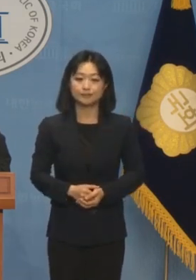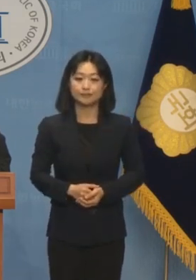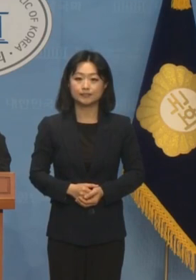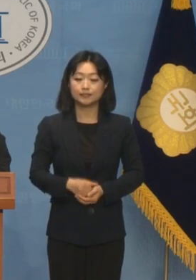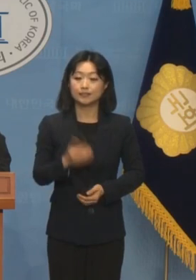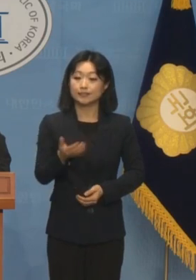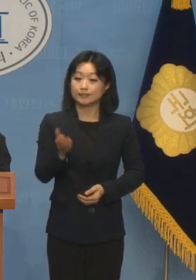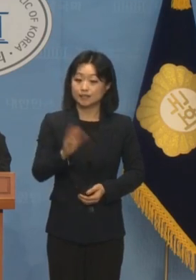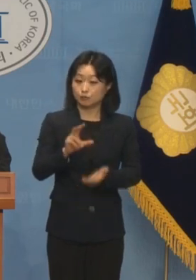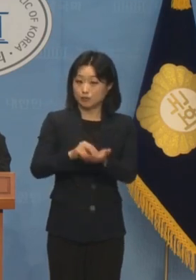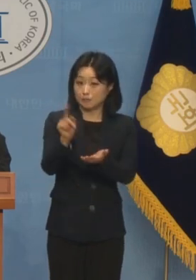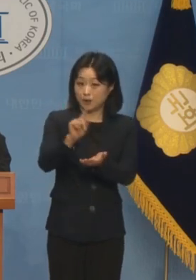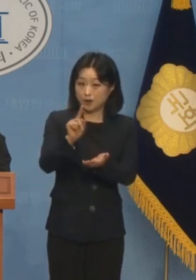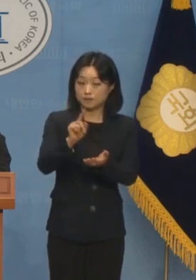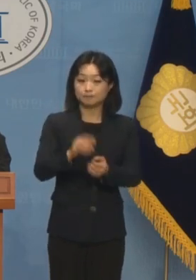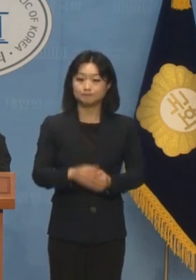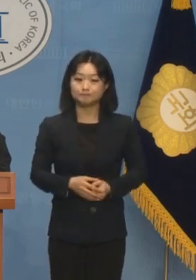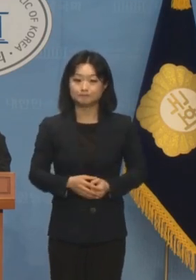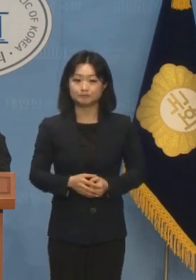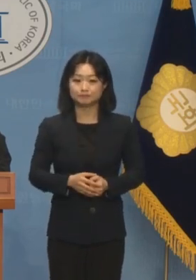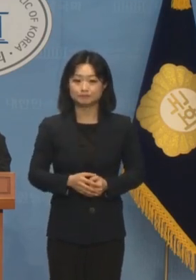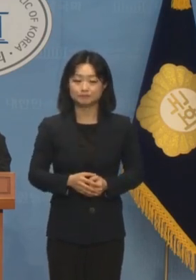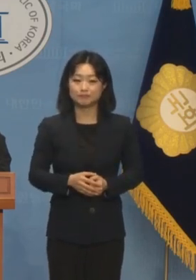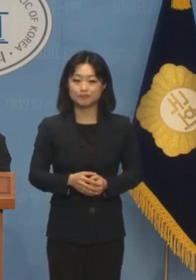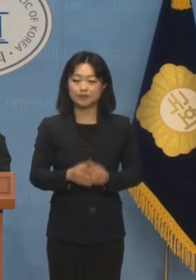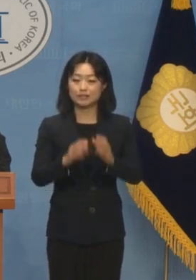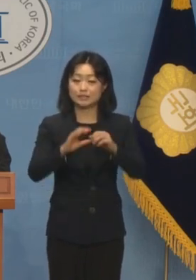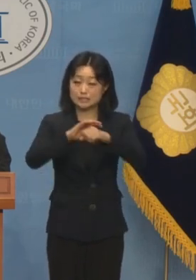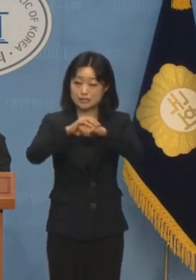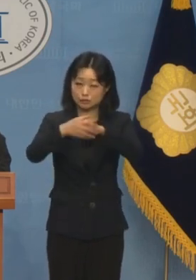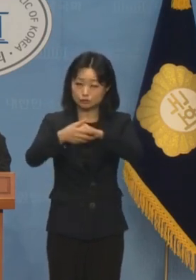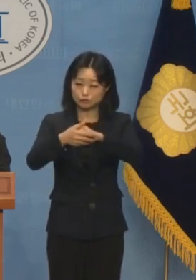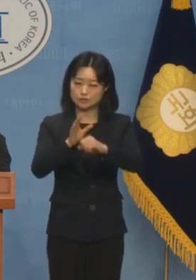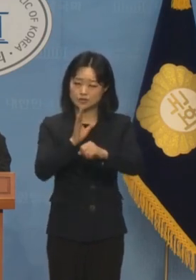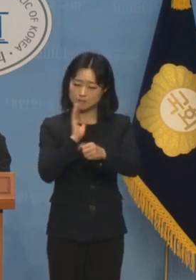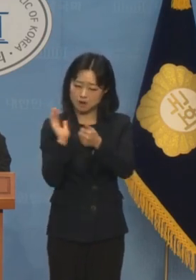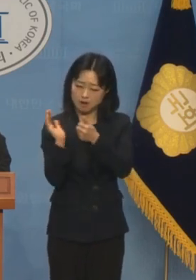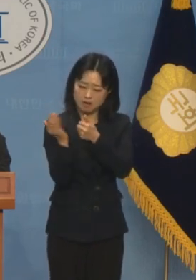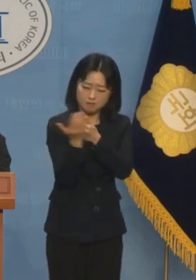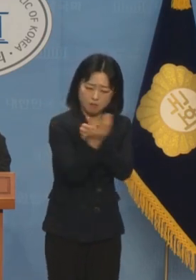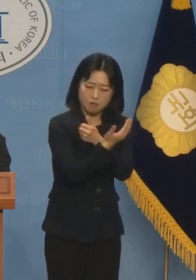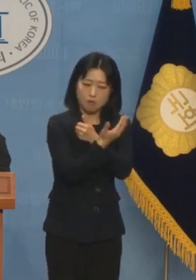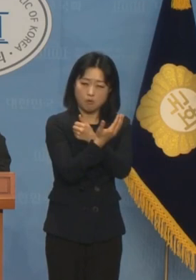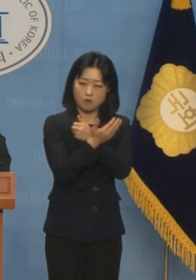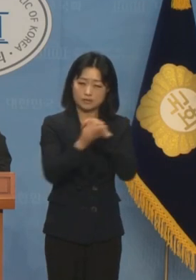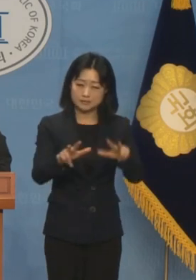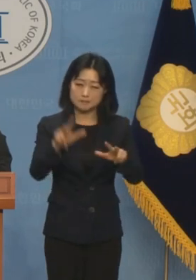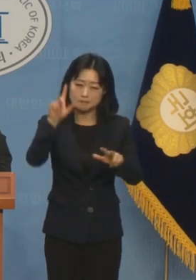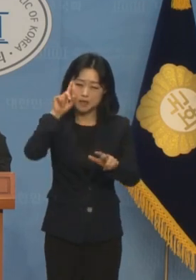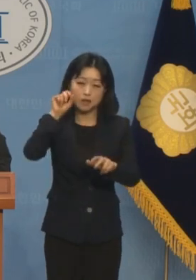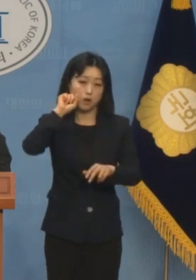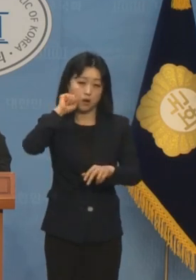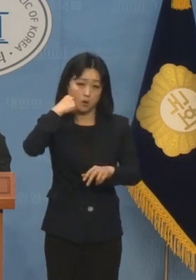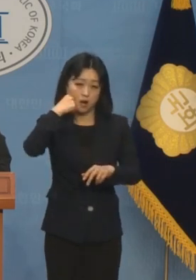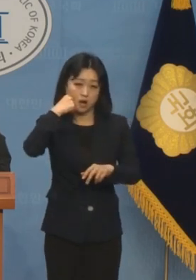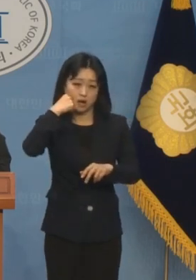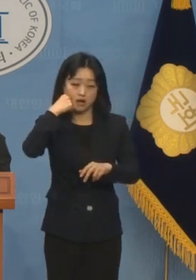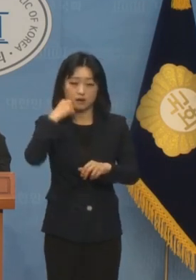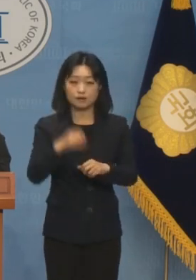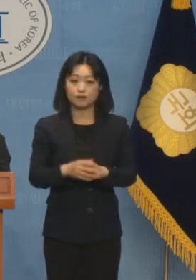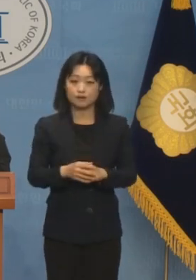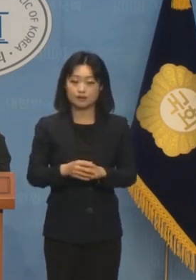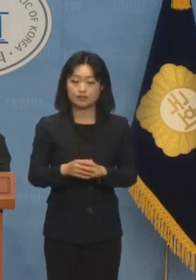그러나 문제는 이런 이벤트로 지구를 온전히 지키기 어렵습니다. 기후위기는